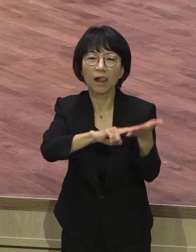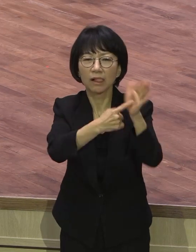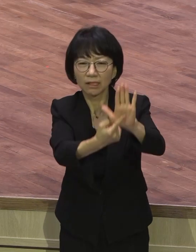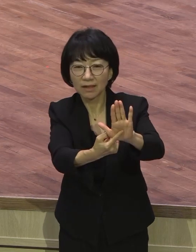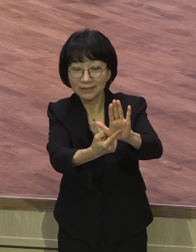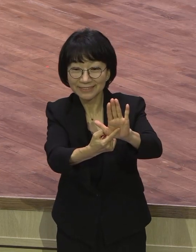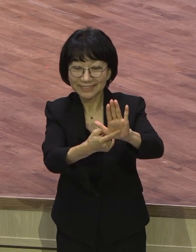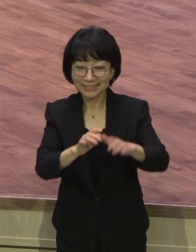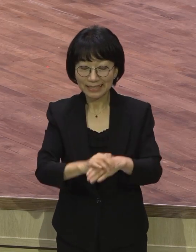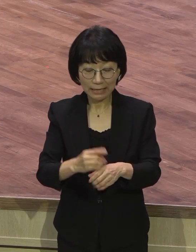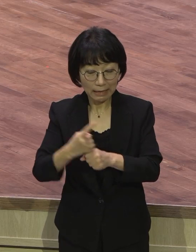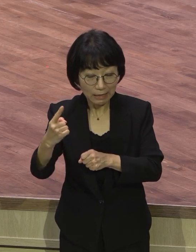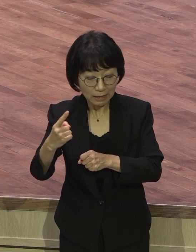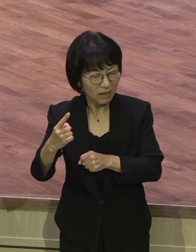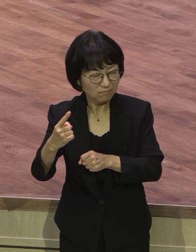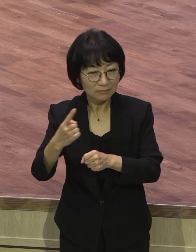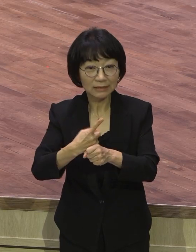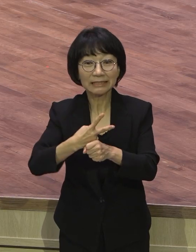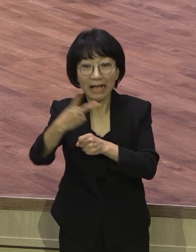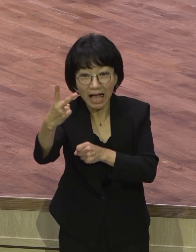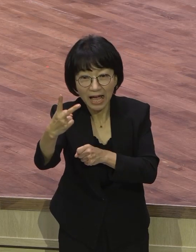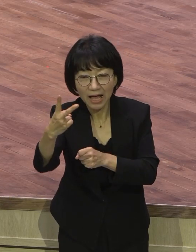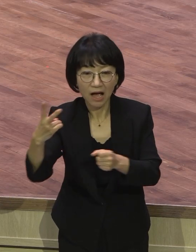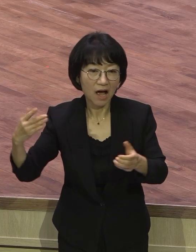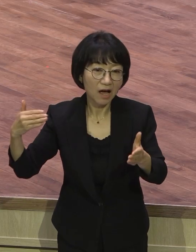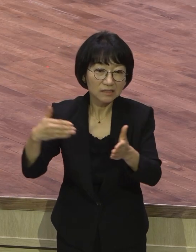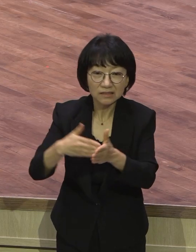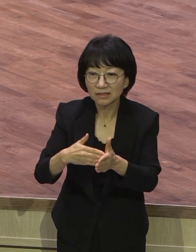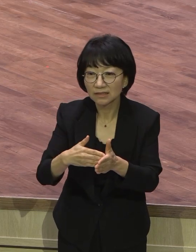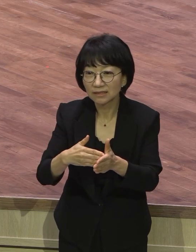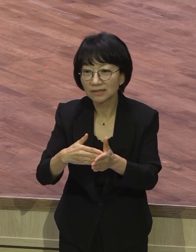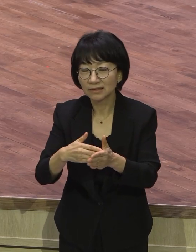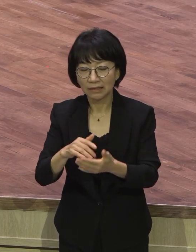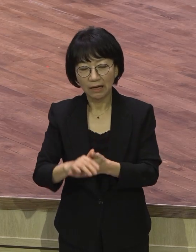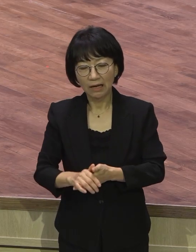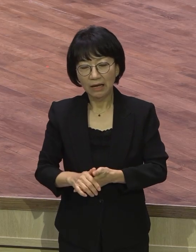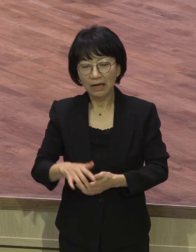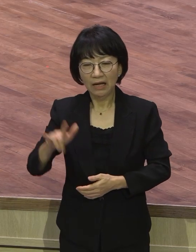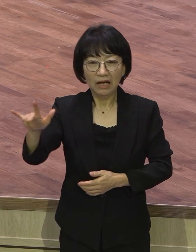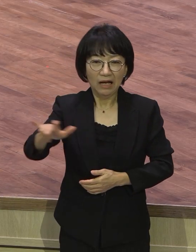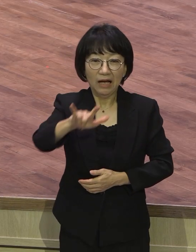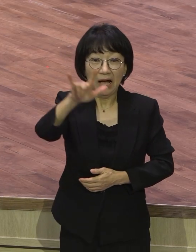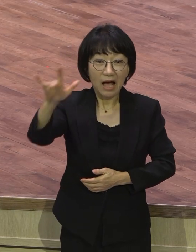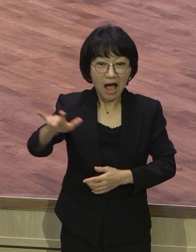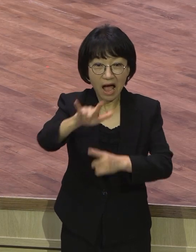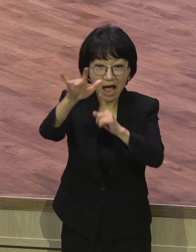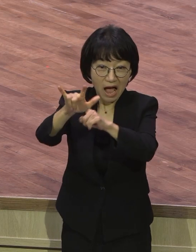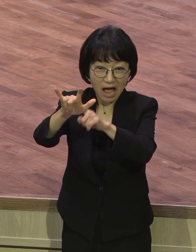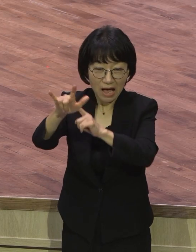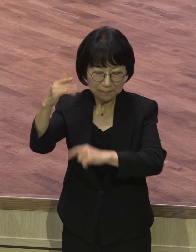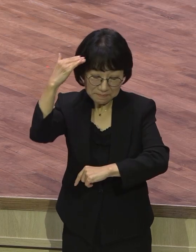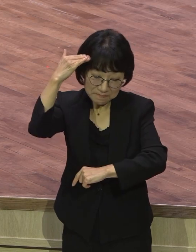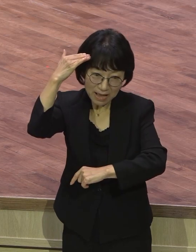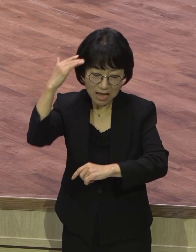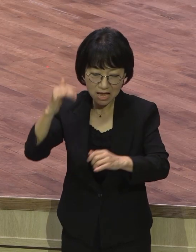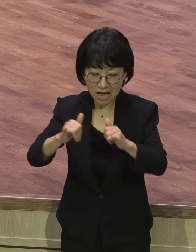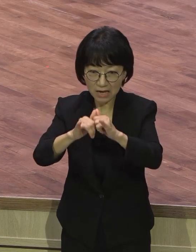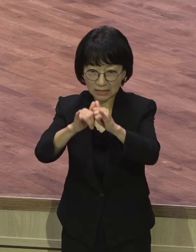2022년까지는 이런 코로나19로 인한 사회적